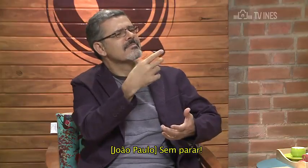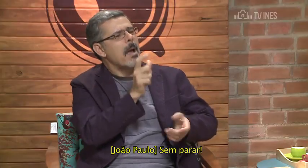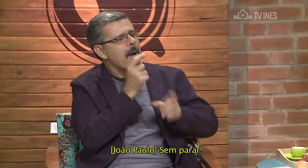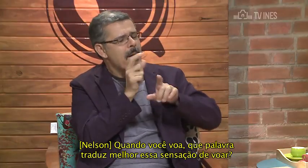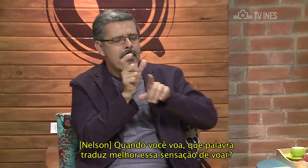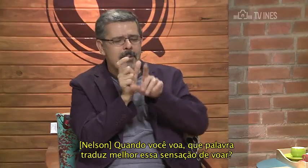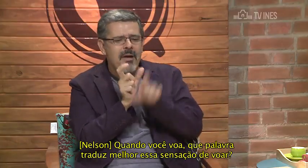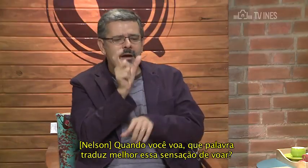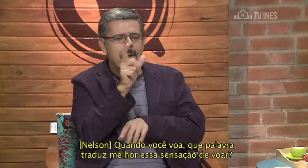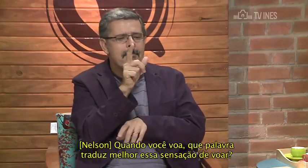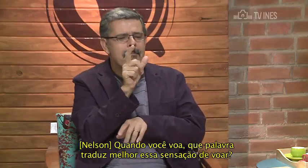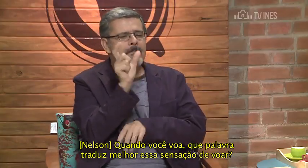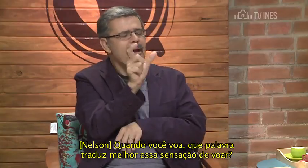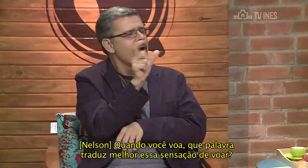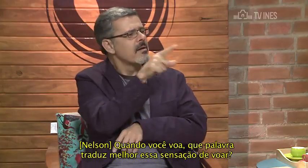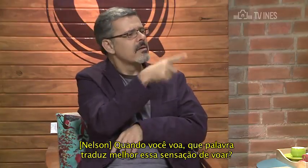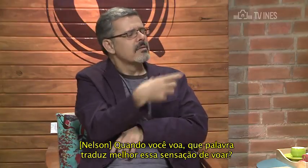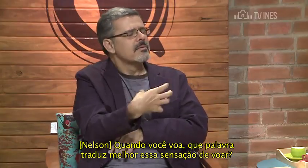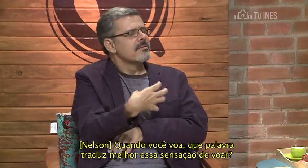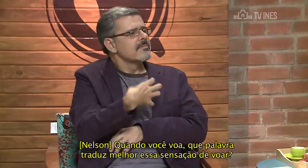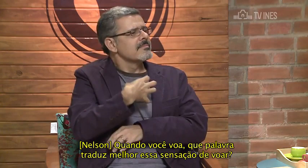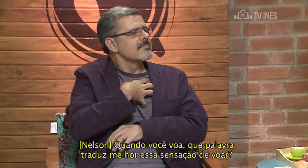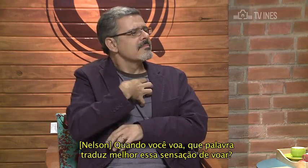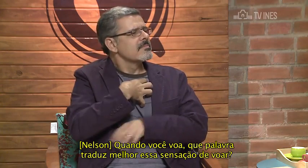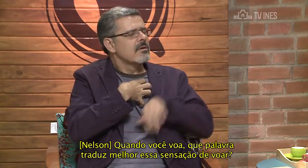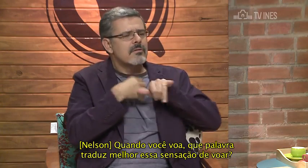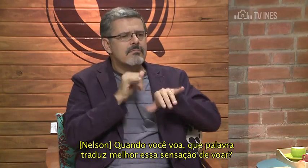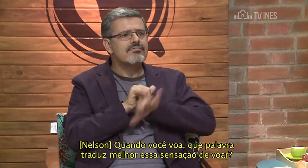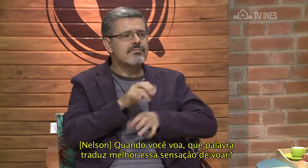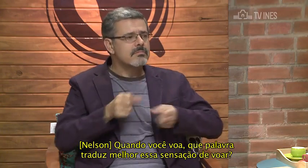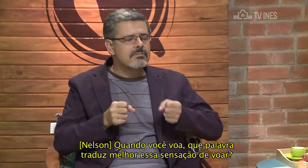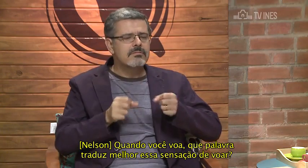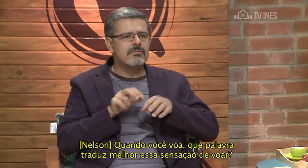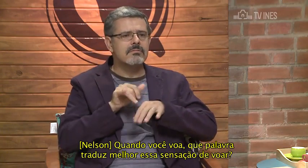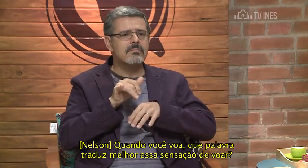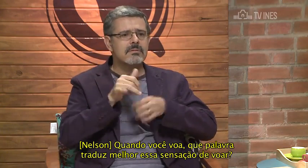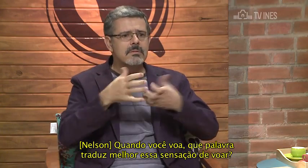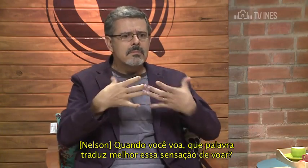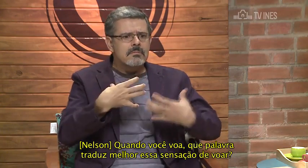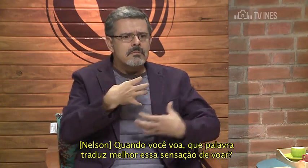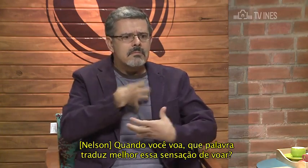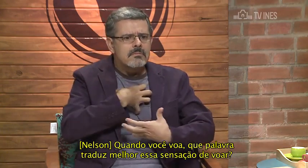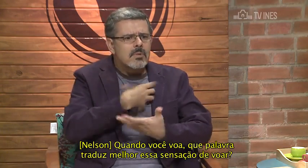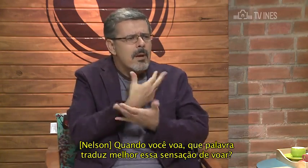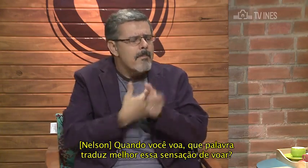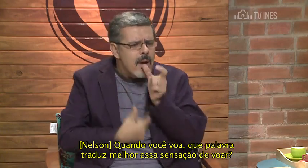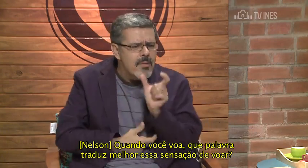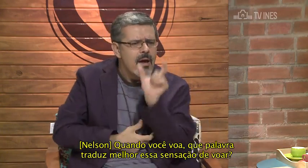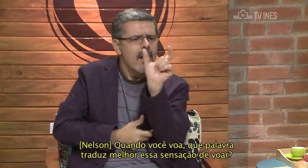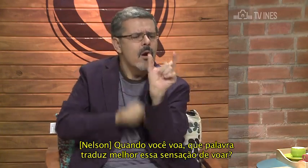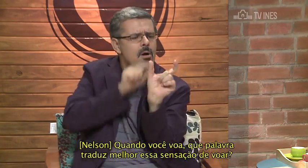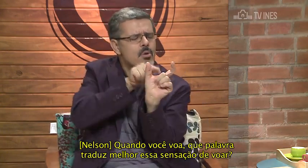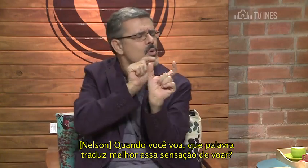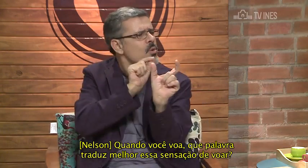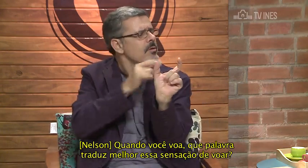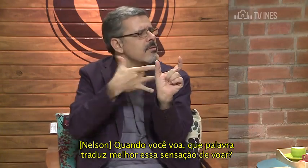e quando você voa o que palavra traduz melhor essa